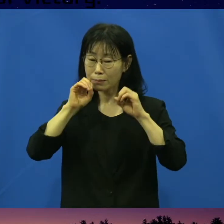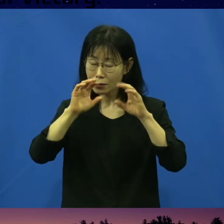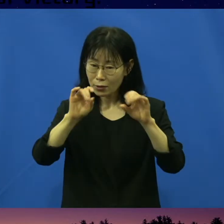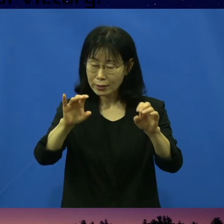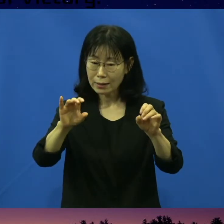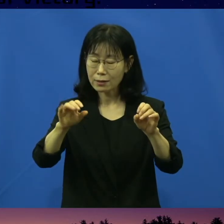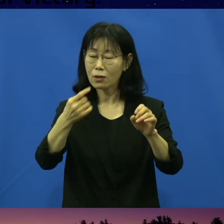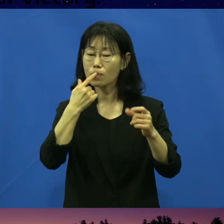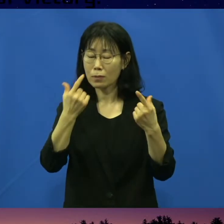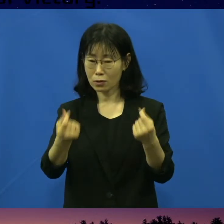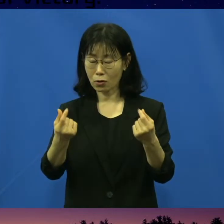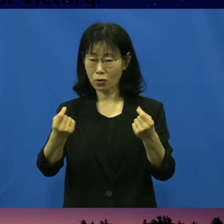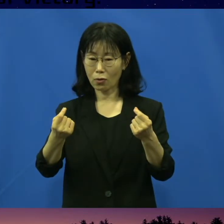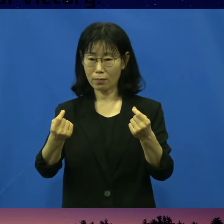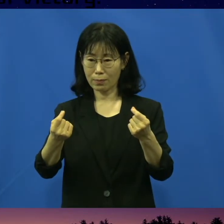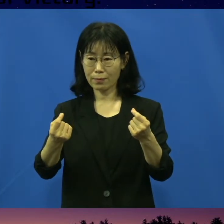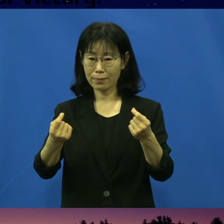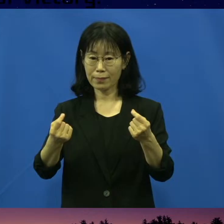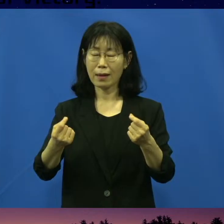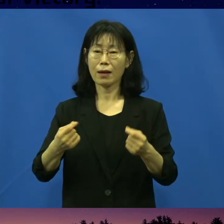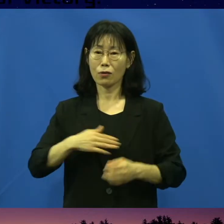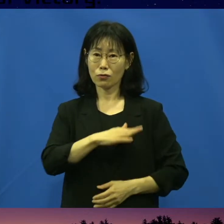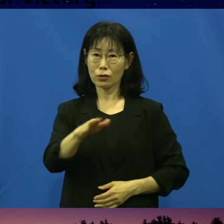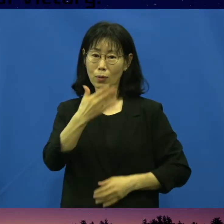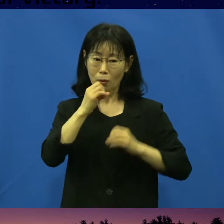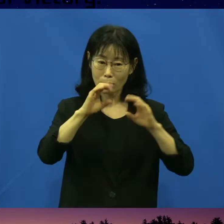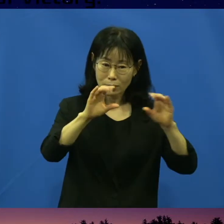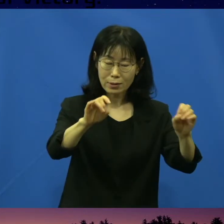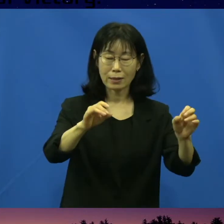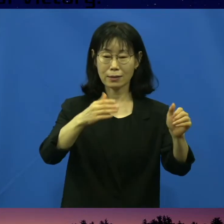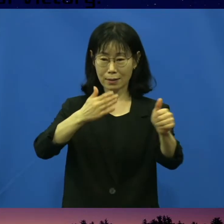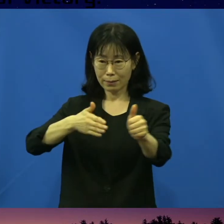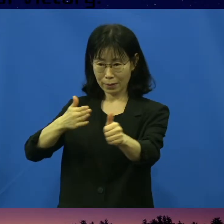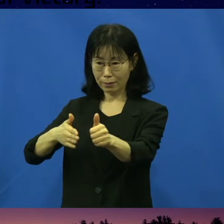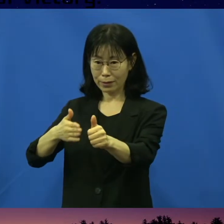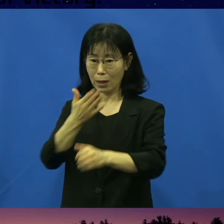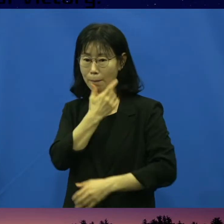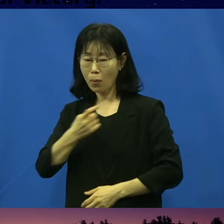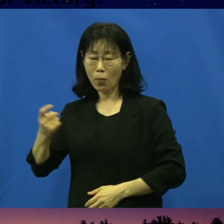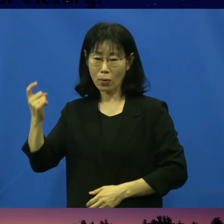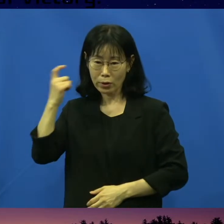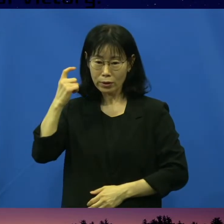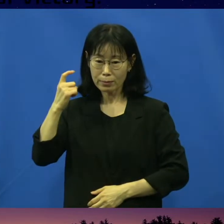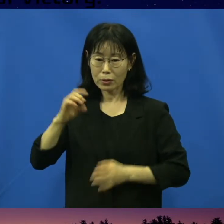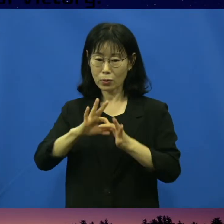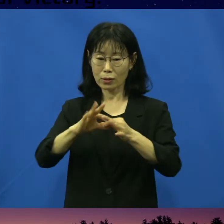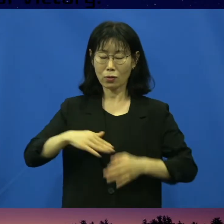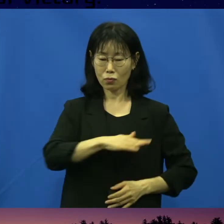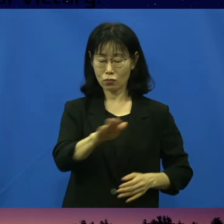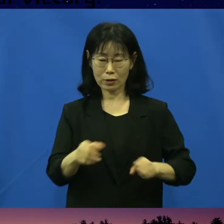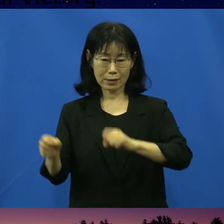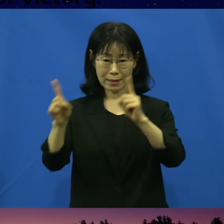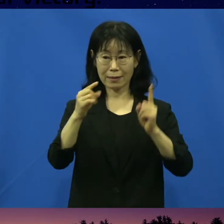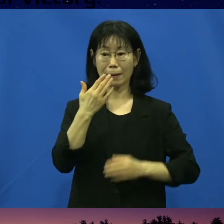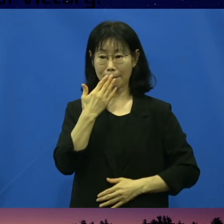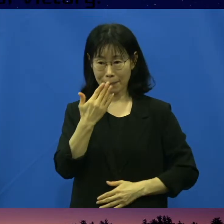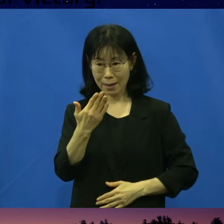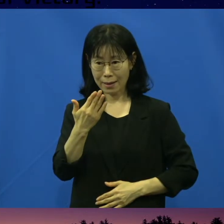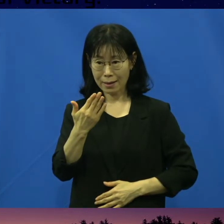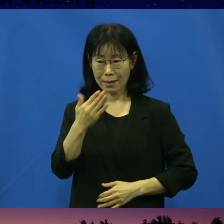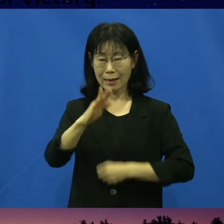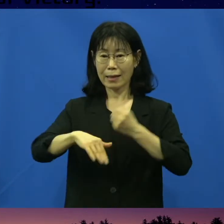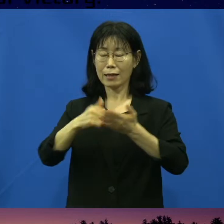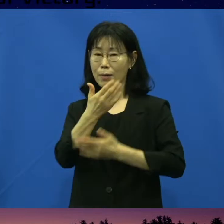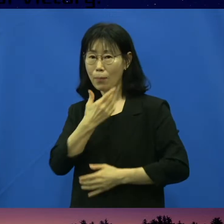하나님이 우리를 살리십니다. 아멘. 복음이 우리를 살리십니다. 아멘. 이제 우리 그 복음을 전해야